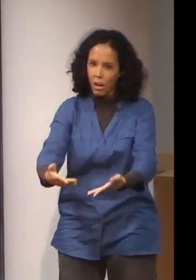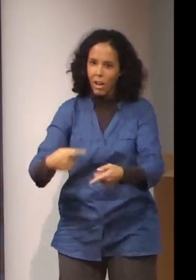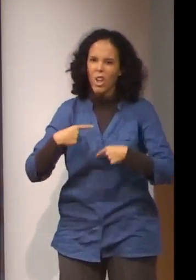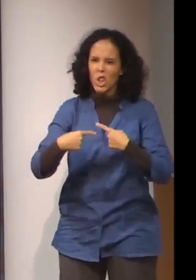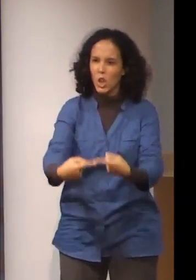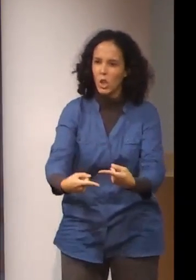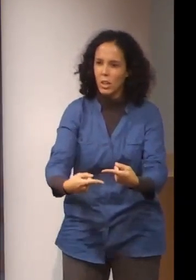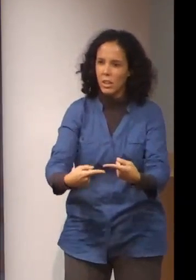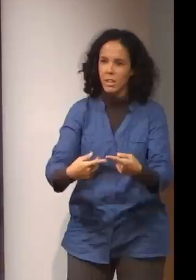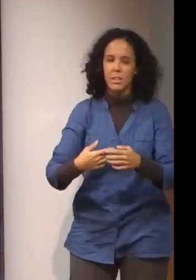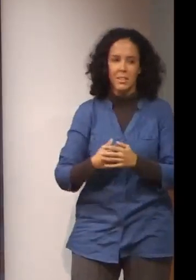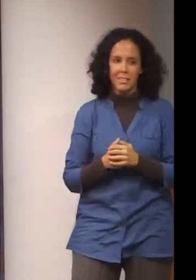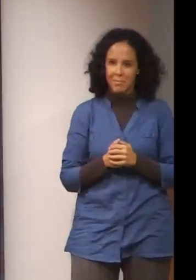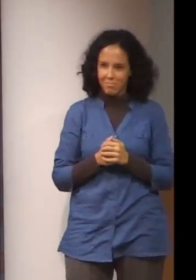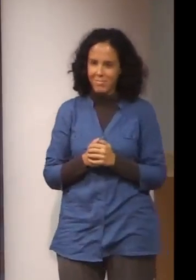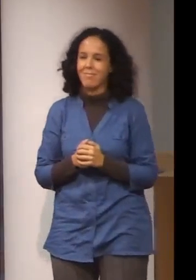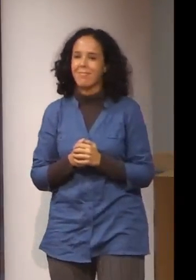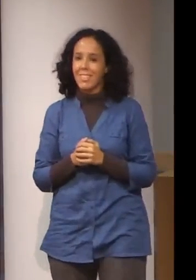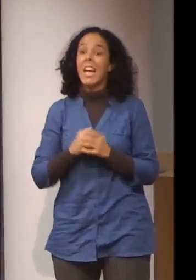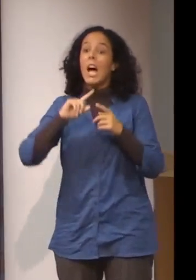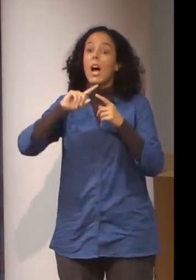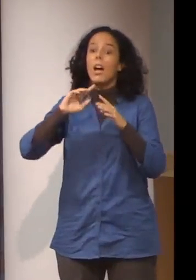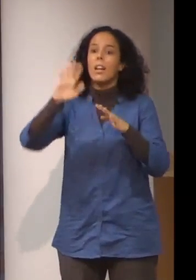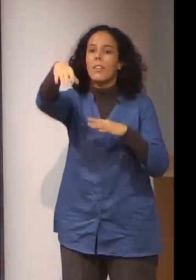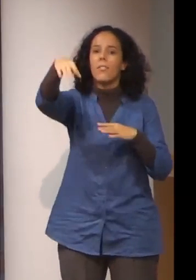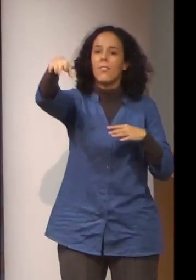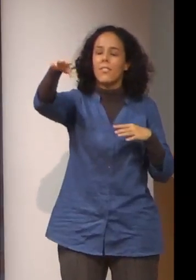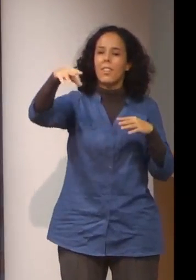retornar nuevamente a mí, y así todos los días.